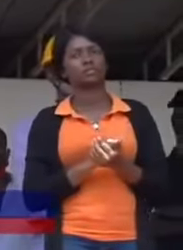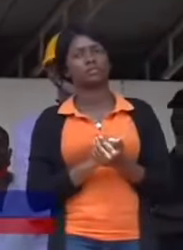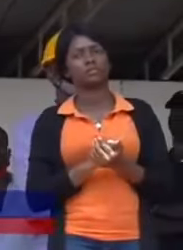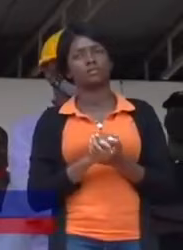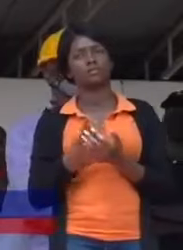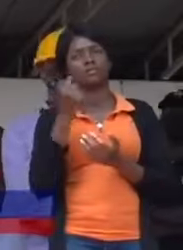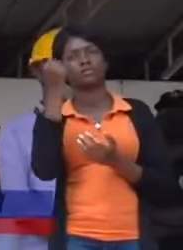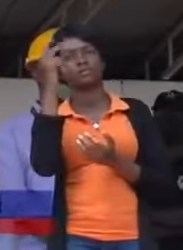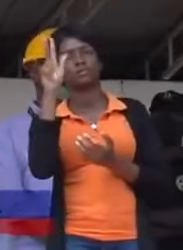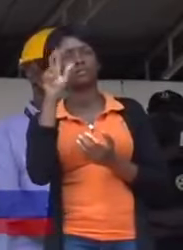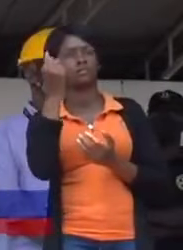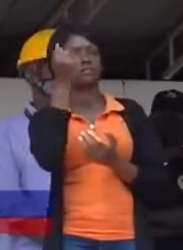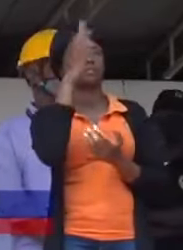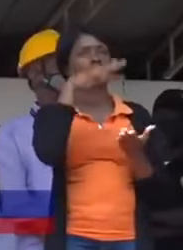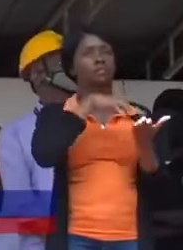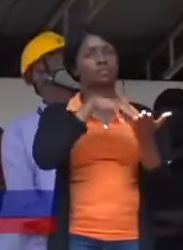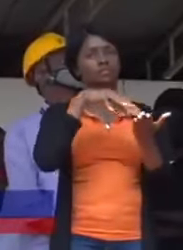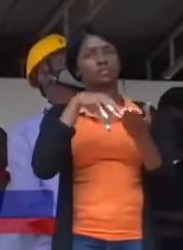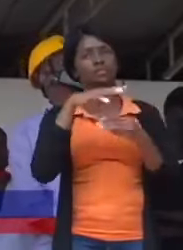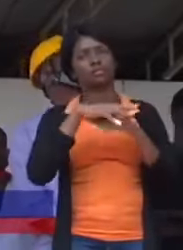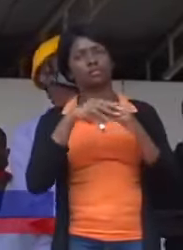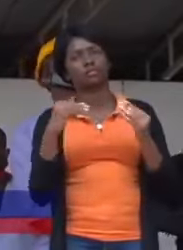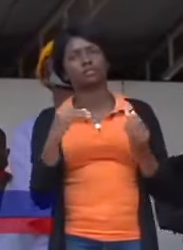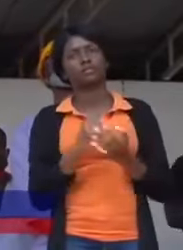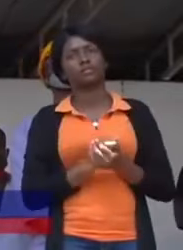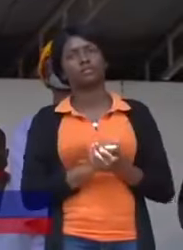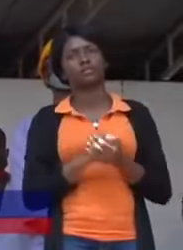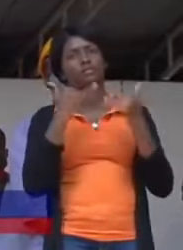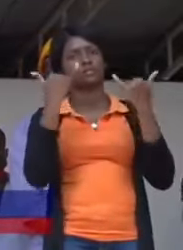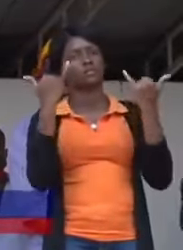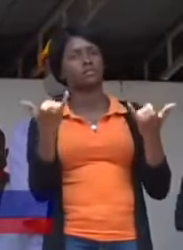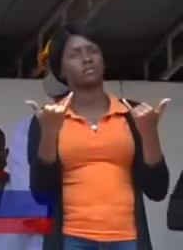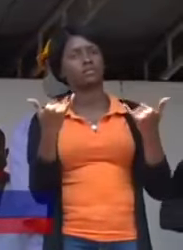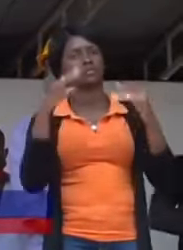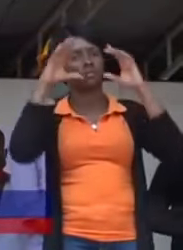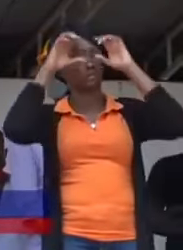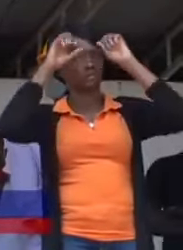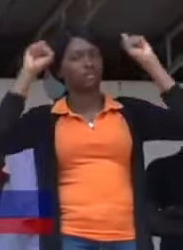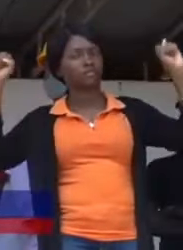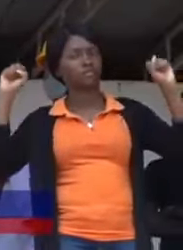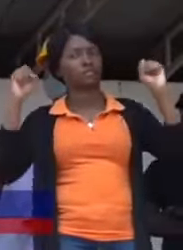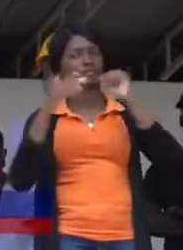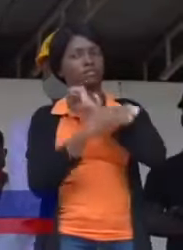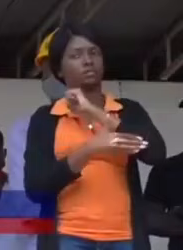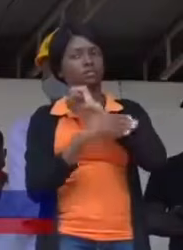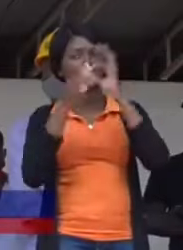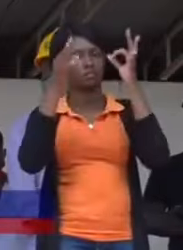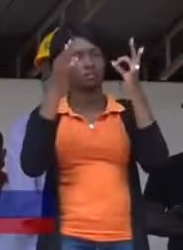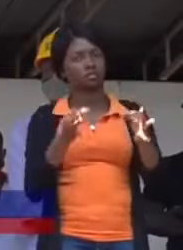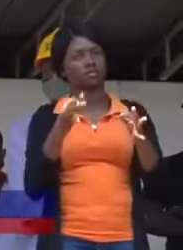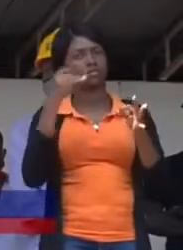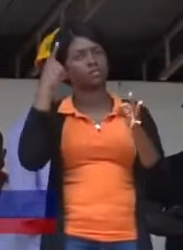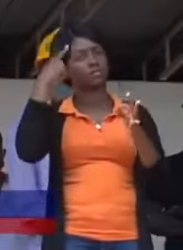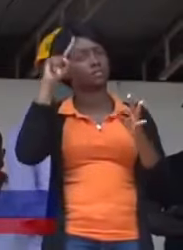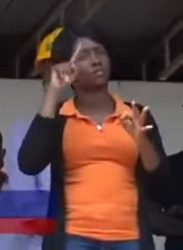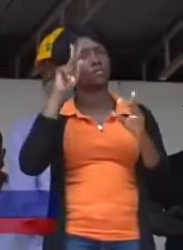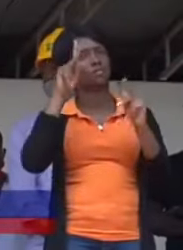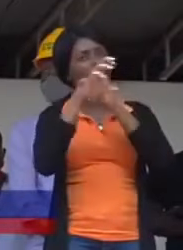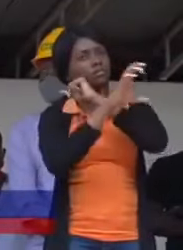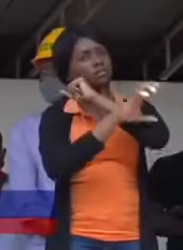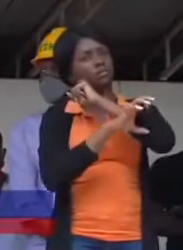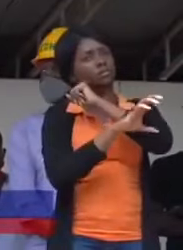à 14 millions de dollars. Je dis à moi-même, comme président pays, je prends une décision pour que moun au